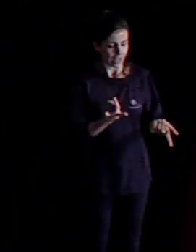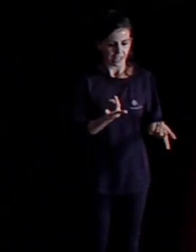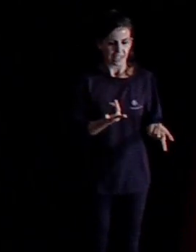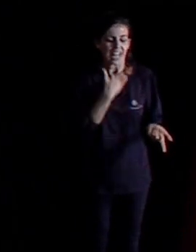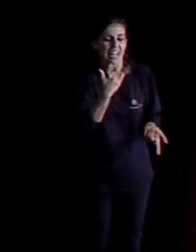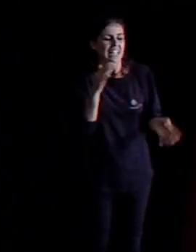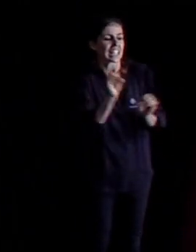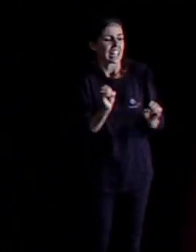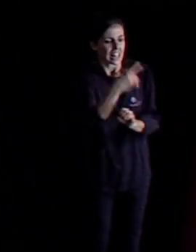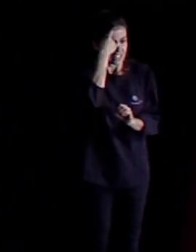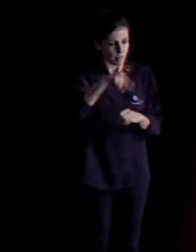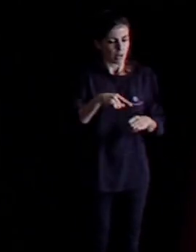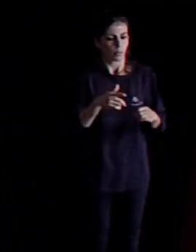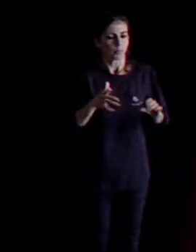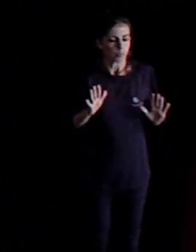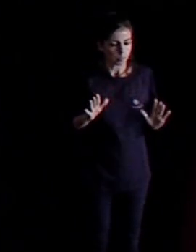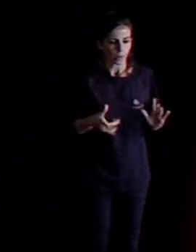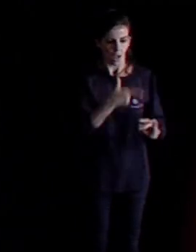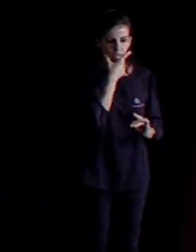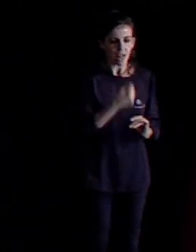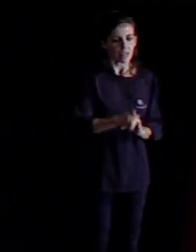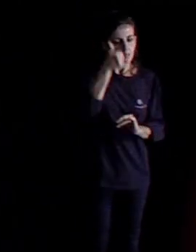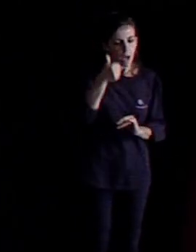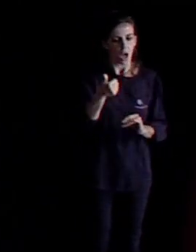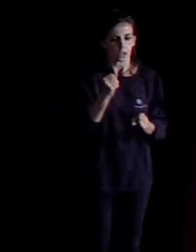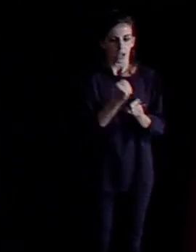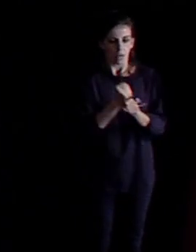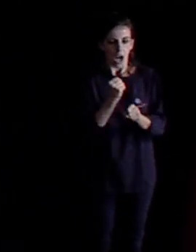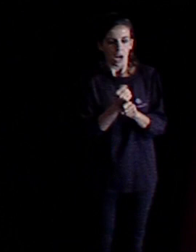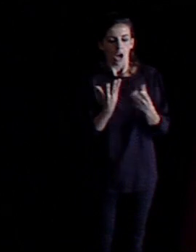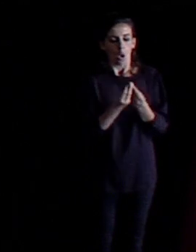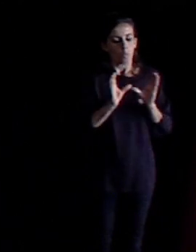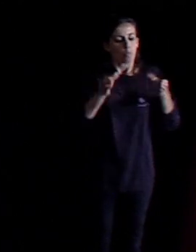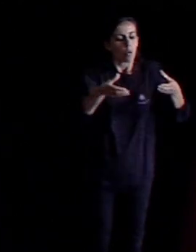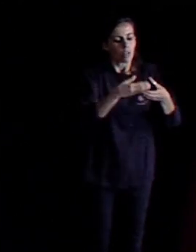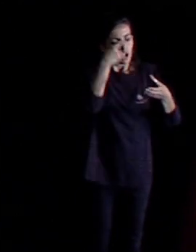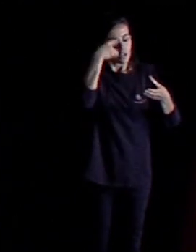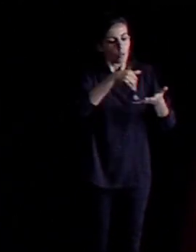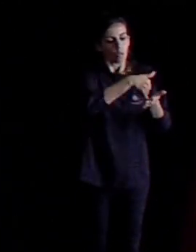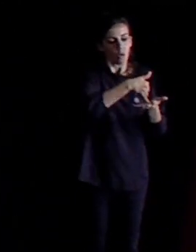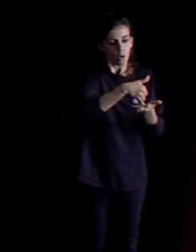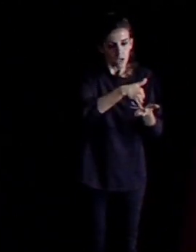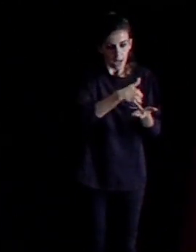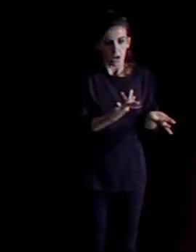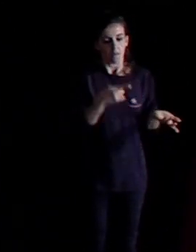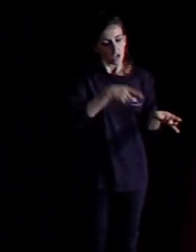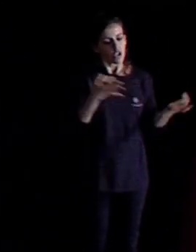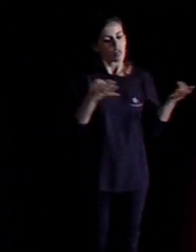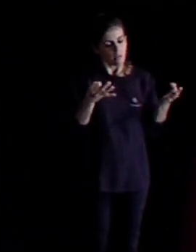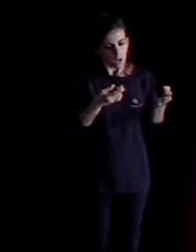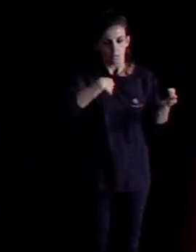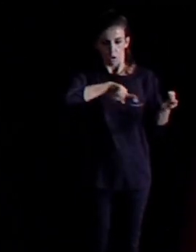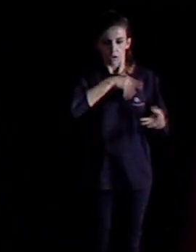nada, pero es más fácil trabajar, por ejemplo, con poblaciones que sabemos que son vulnerables, y eso deberíamos de